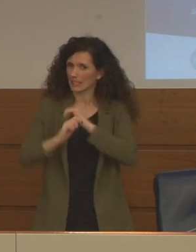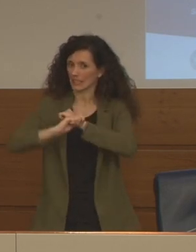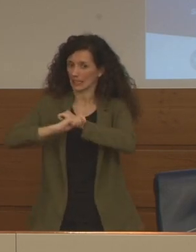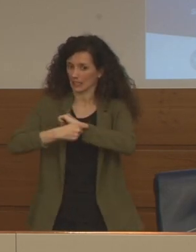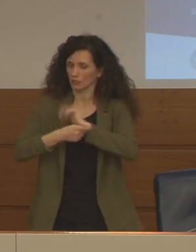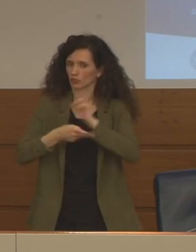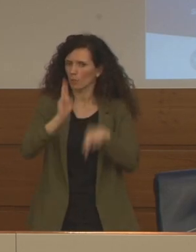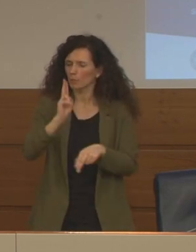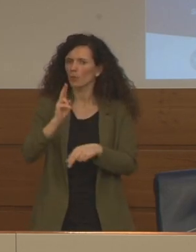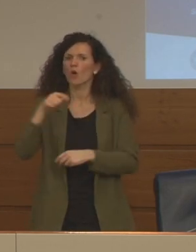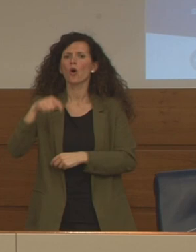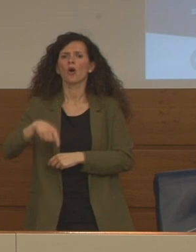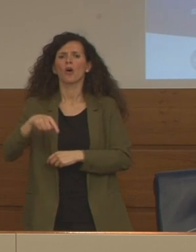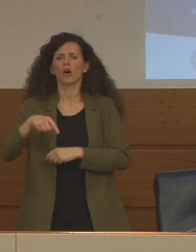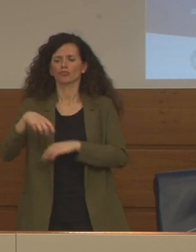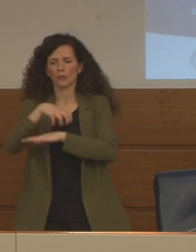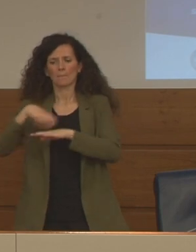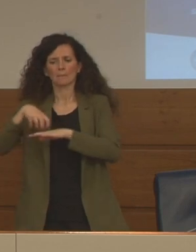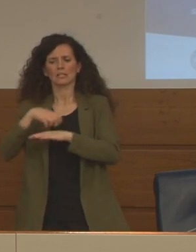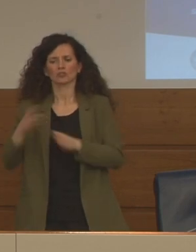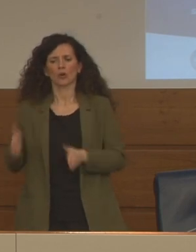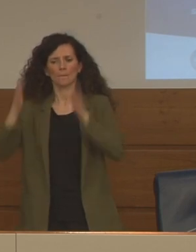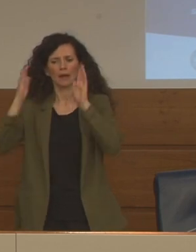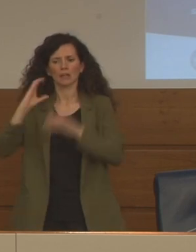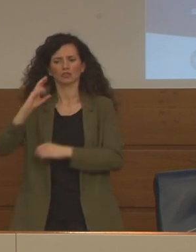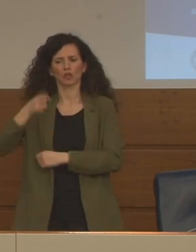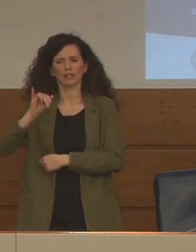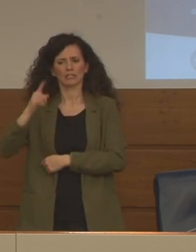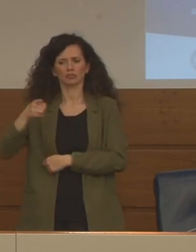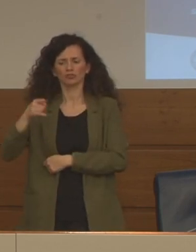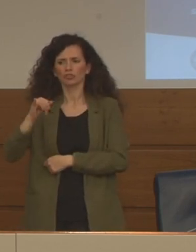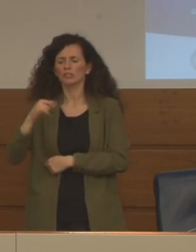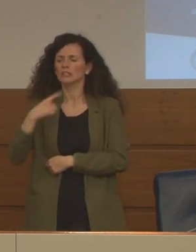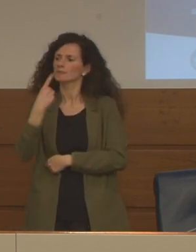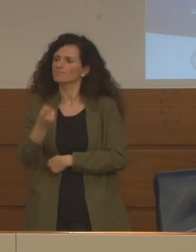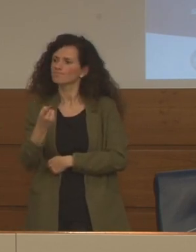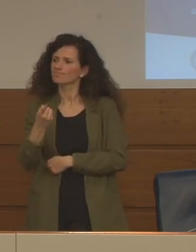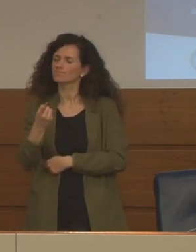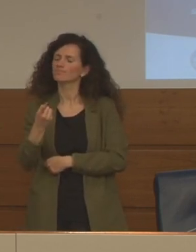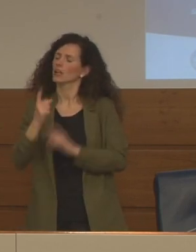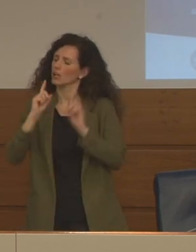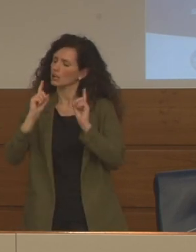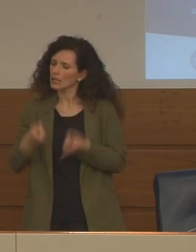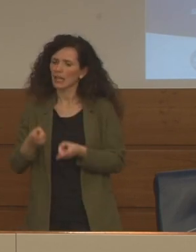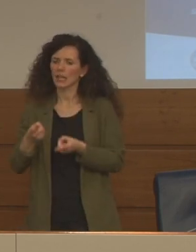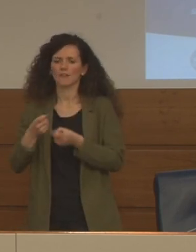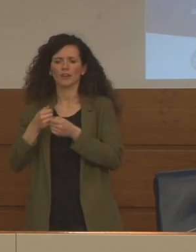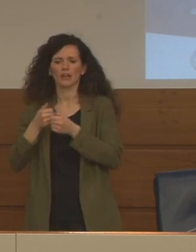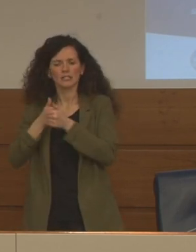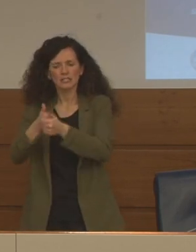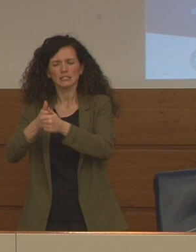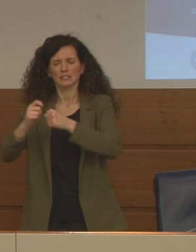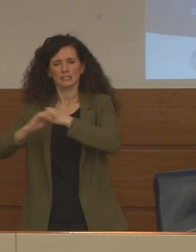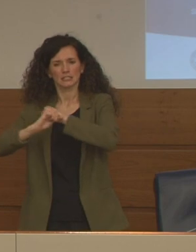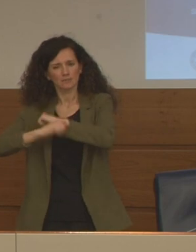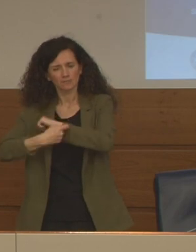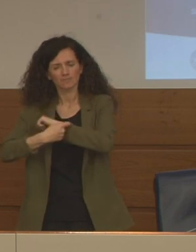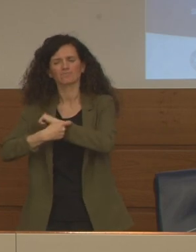qualche ministro a palazzo chigi ha avanzato l'ipotesi di mettere in campo misure ancora piu stringenti